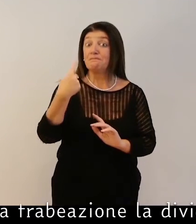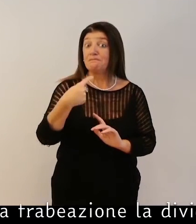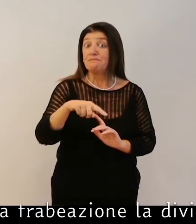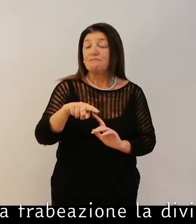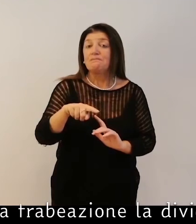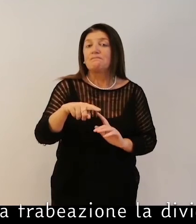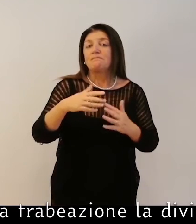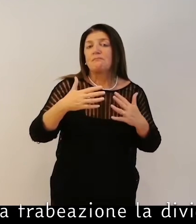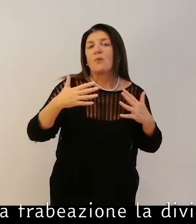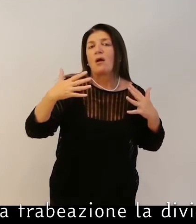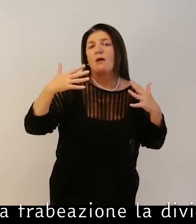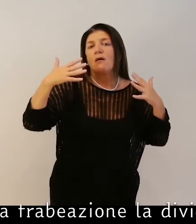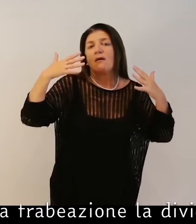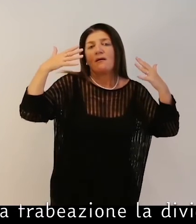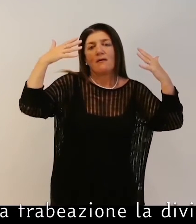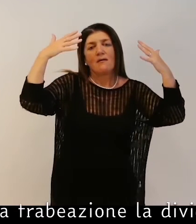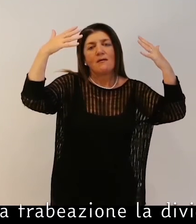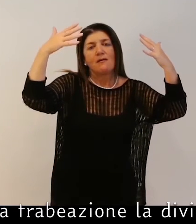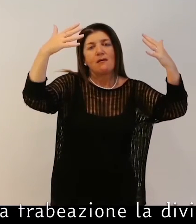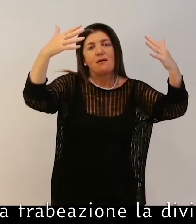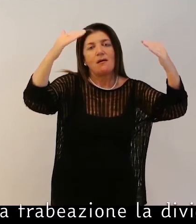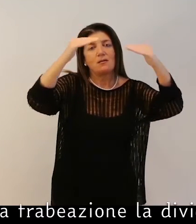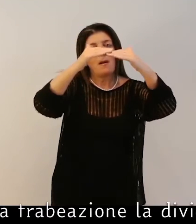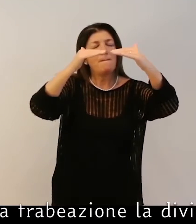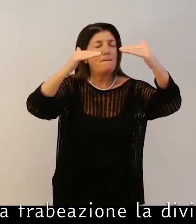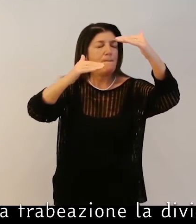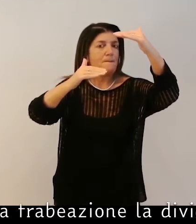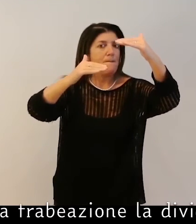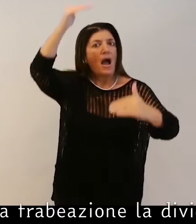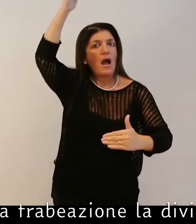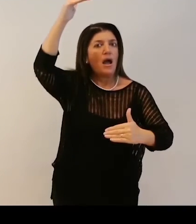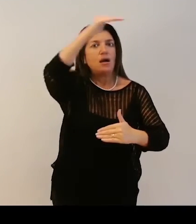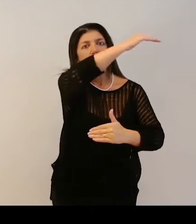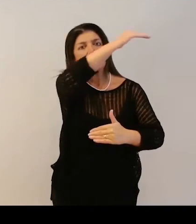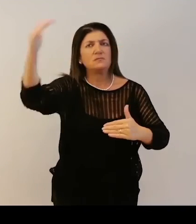Un'altra traviazione la divide in due ordini sovrapposti.